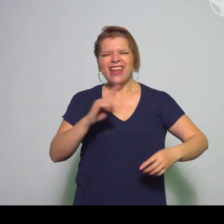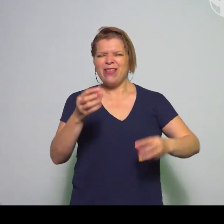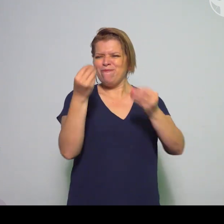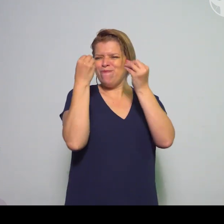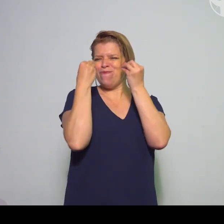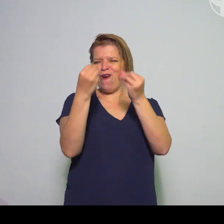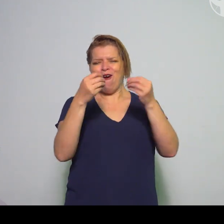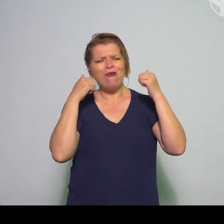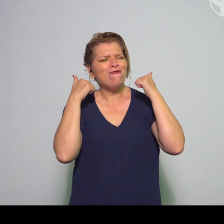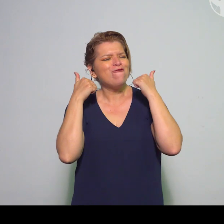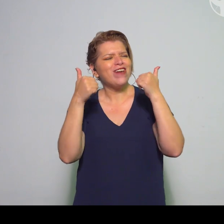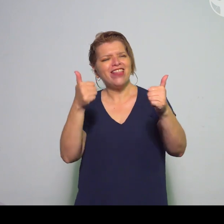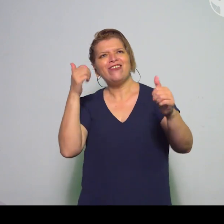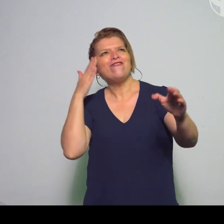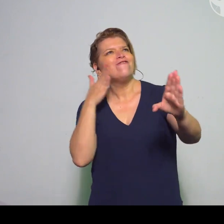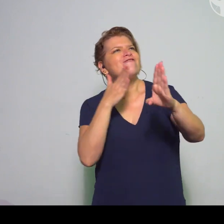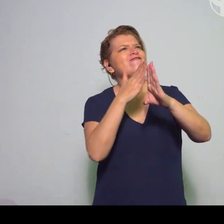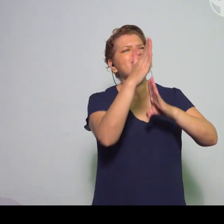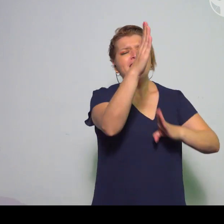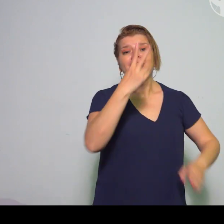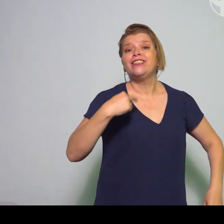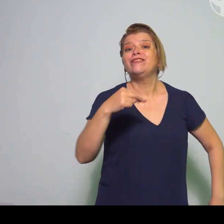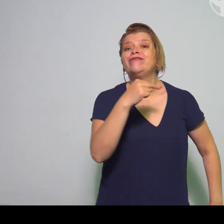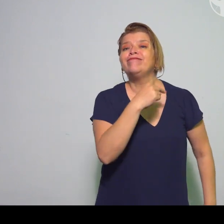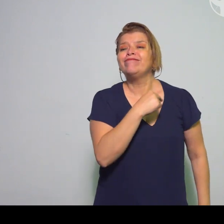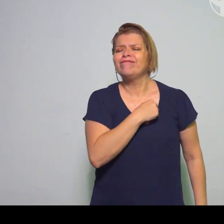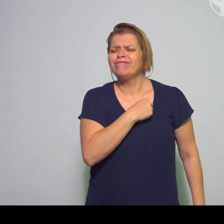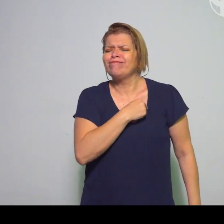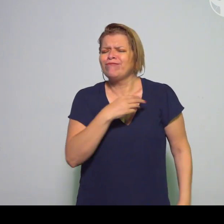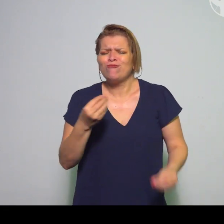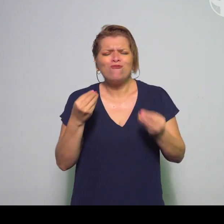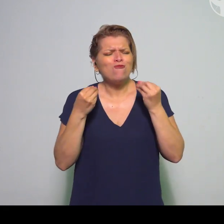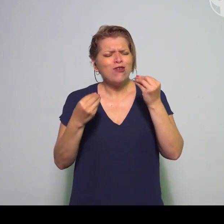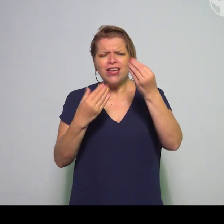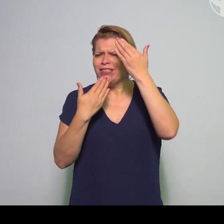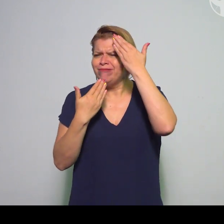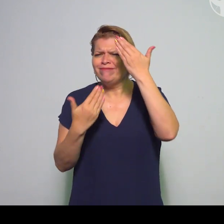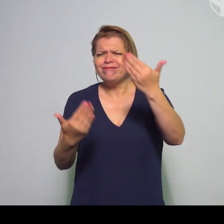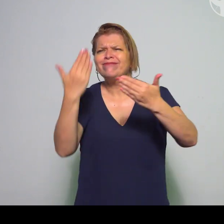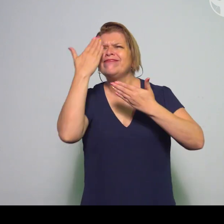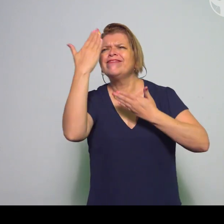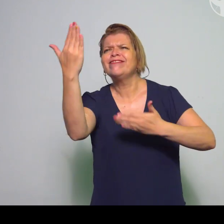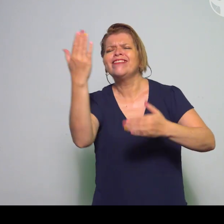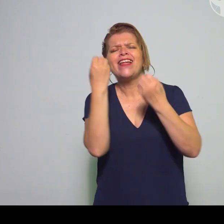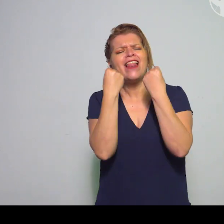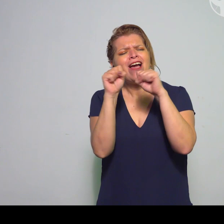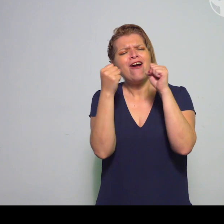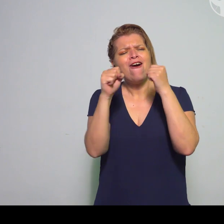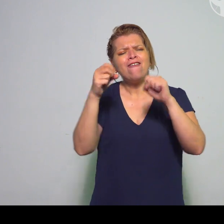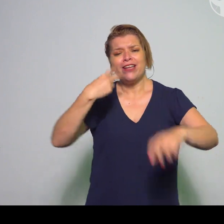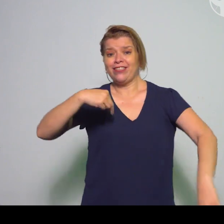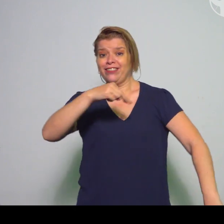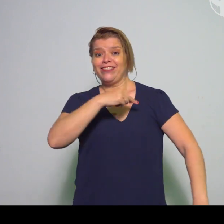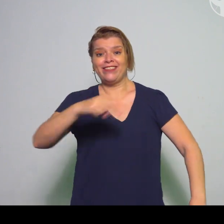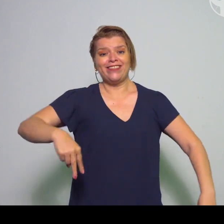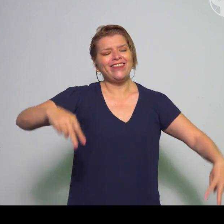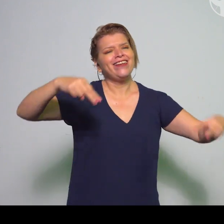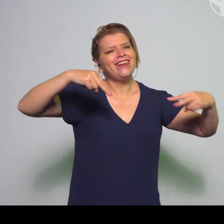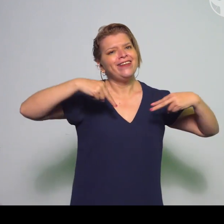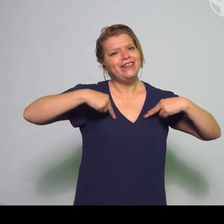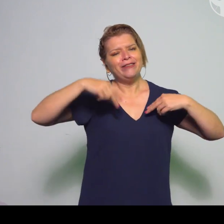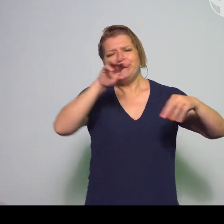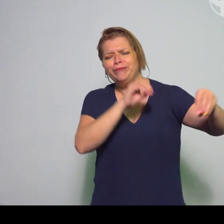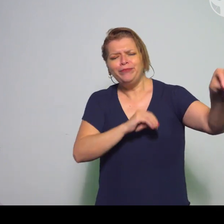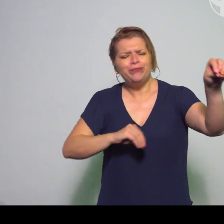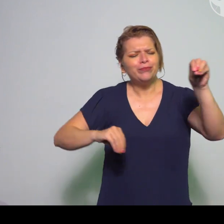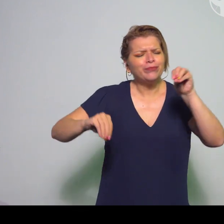tan bueno, tan fiel. Y nosotros, Señor, estamos agradecidos por tu obra en nuestra vida, este